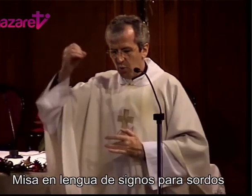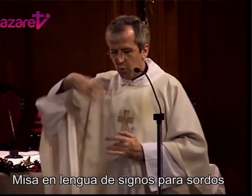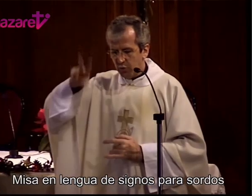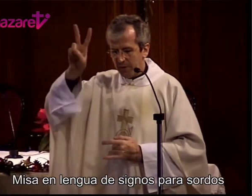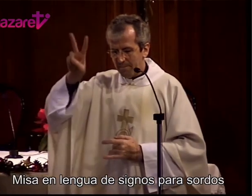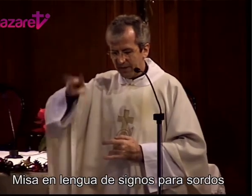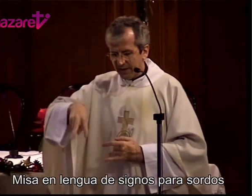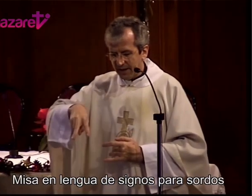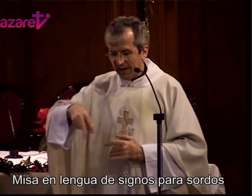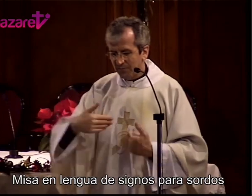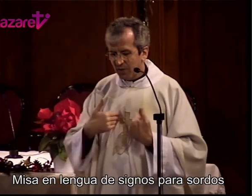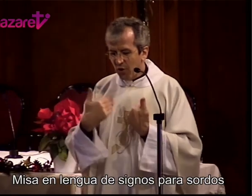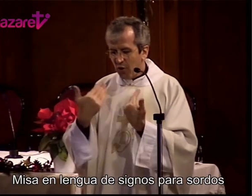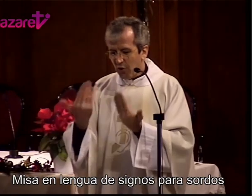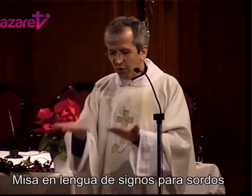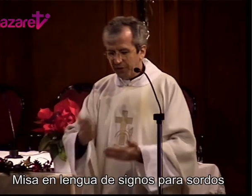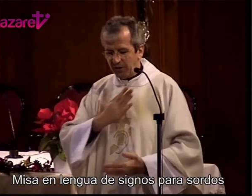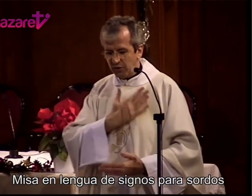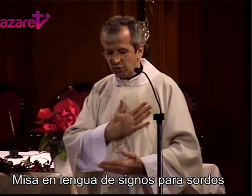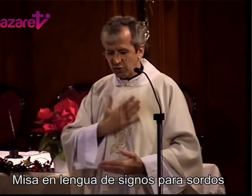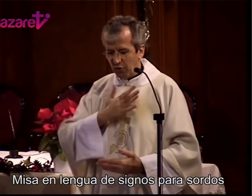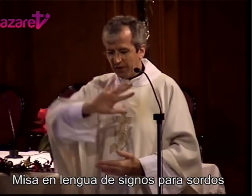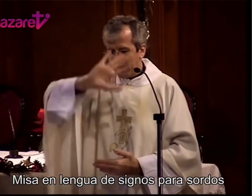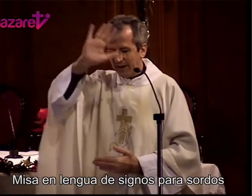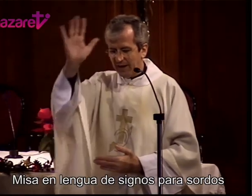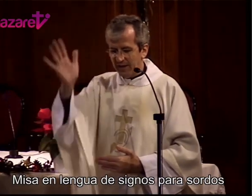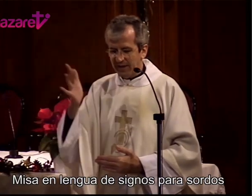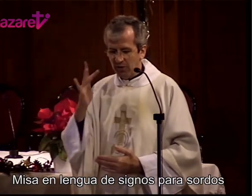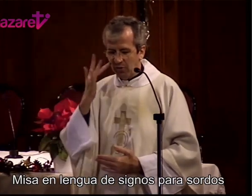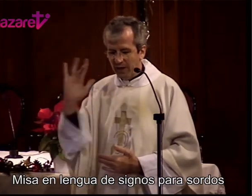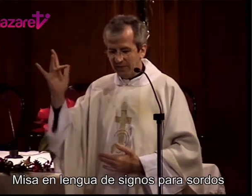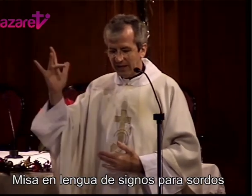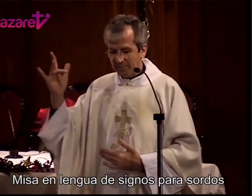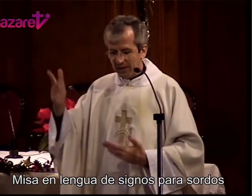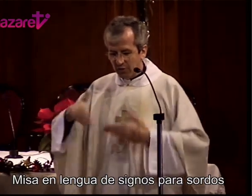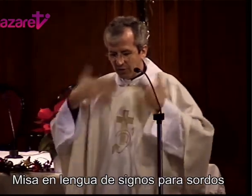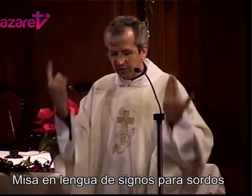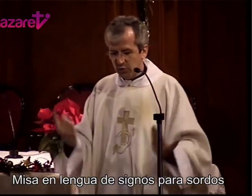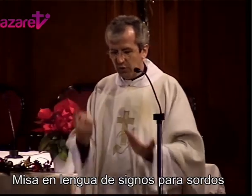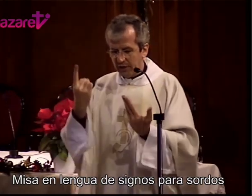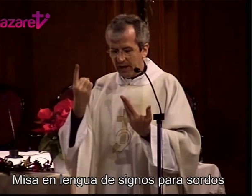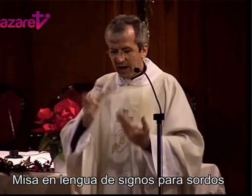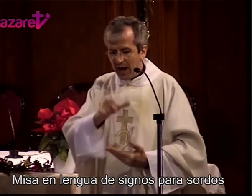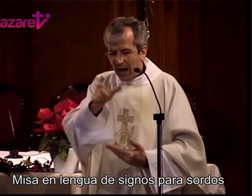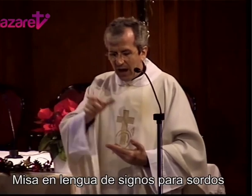luz verdadera, concédenos gozar en el cielo del esplendor de su gloria, a los